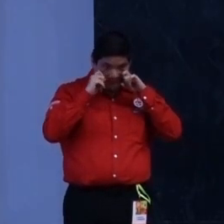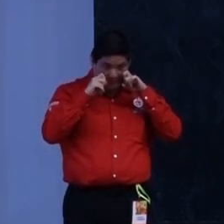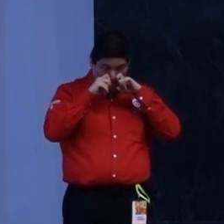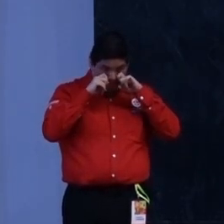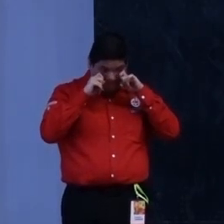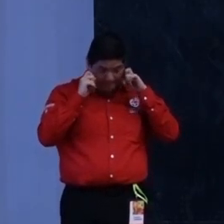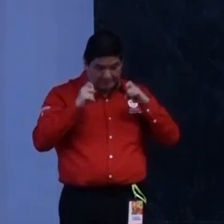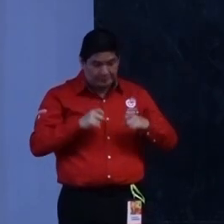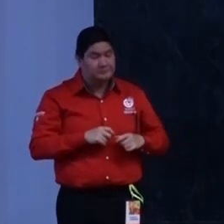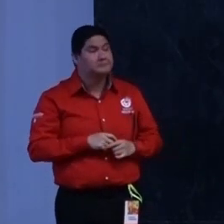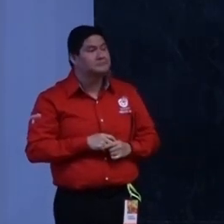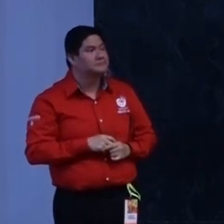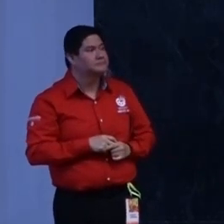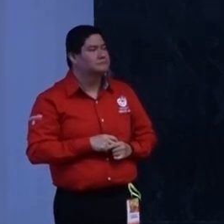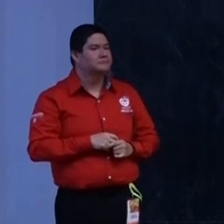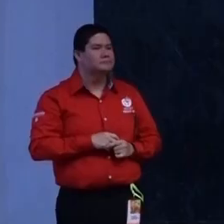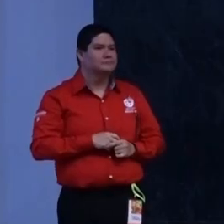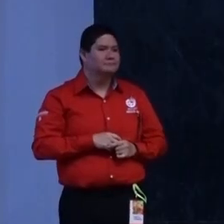Bueno,